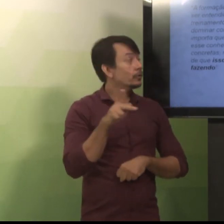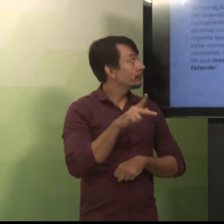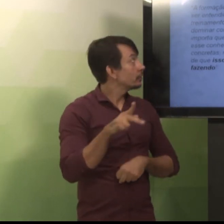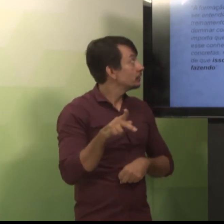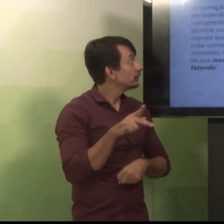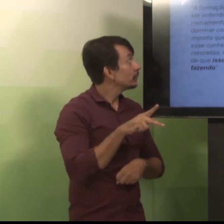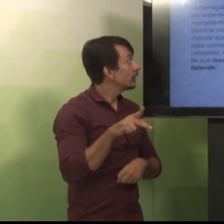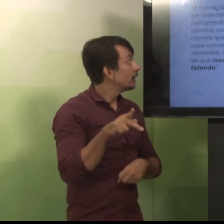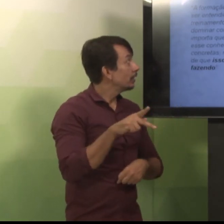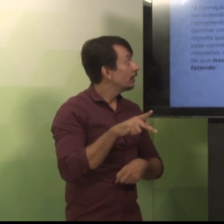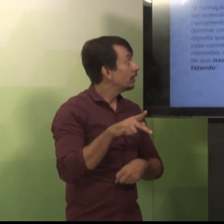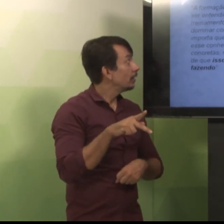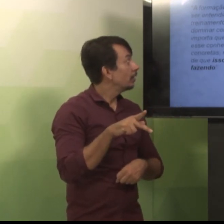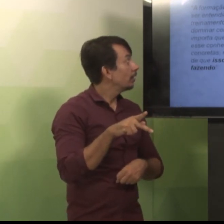A formação de professores